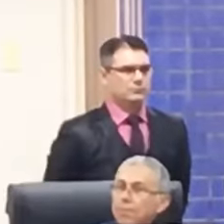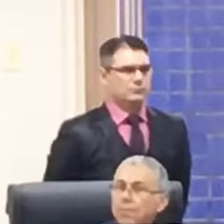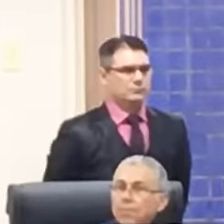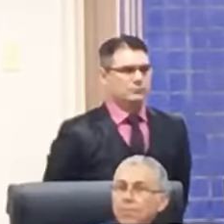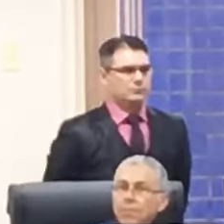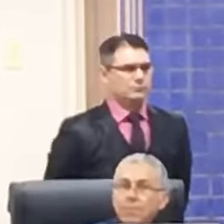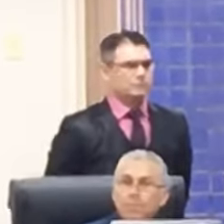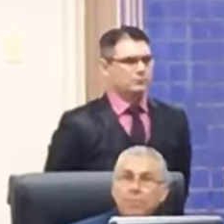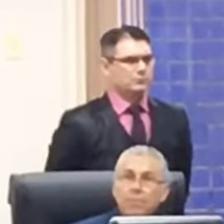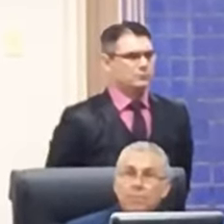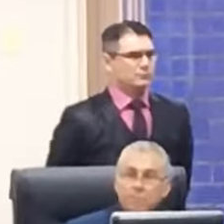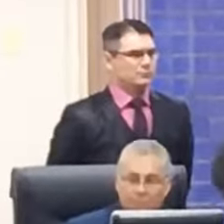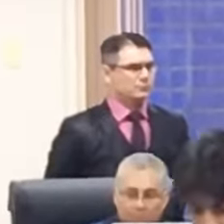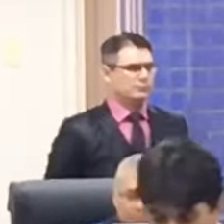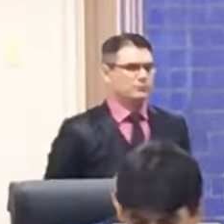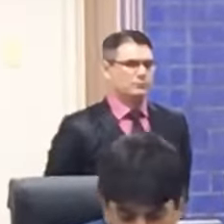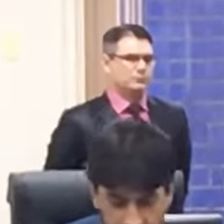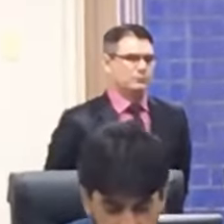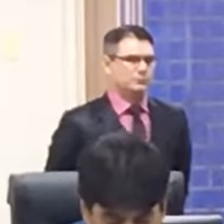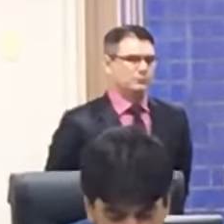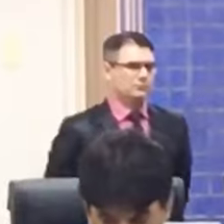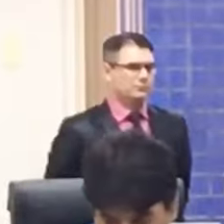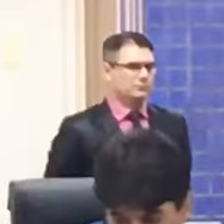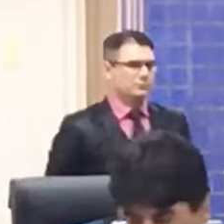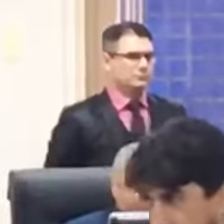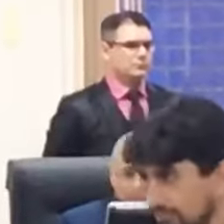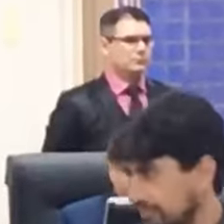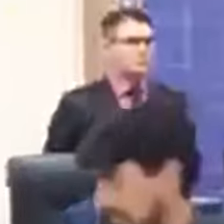finalizando o nosso quarto ano de mandato